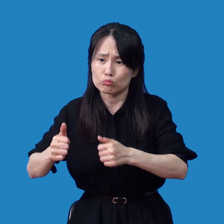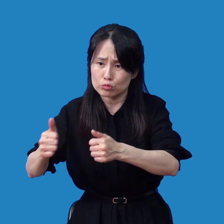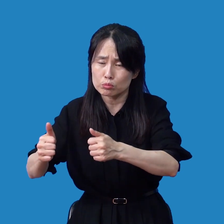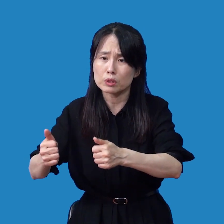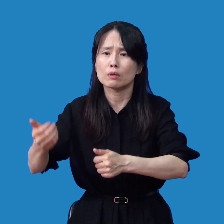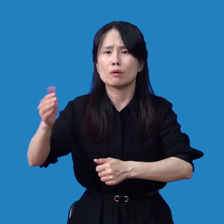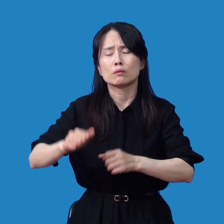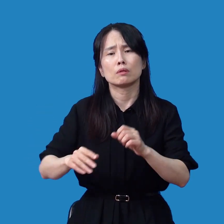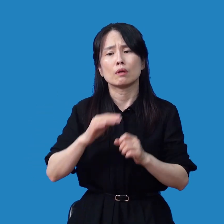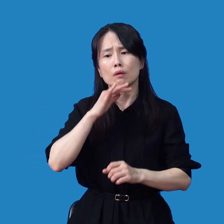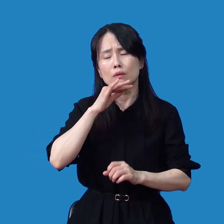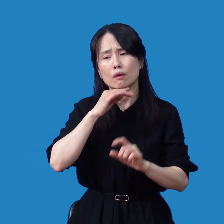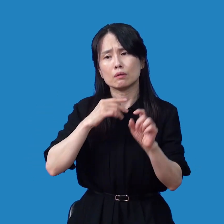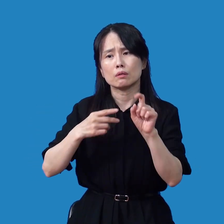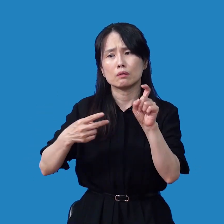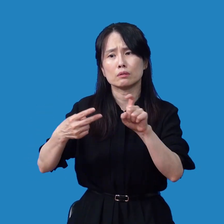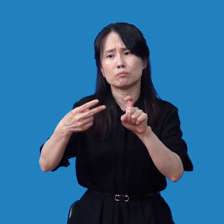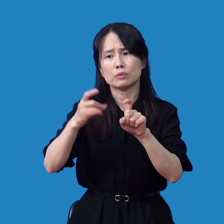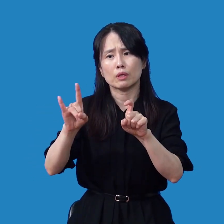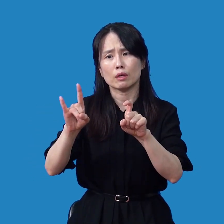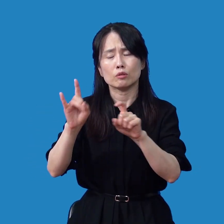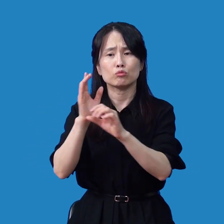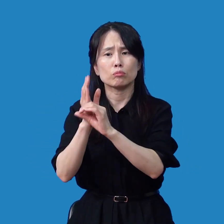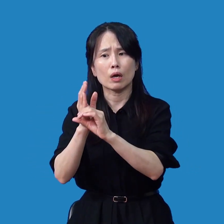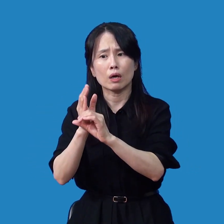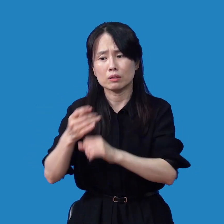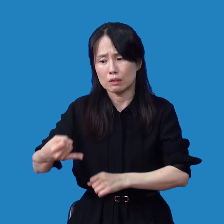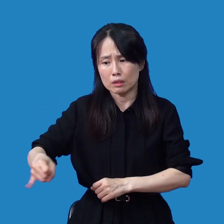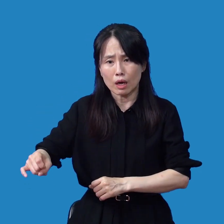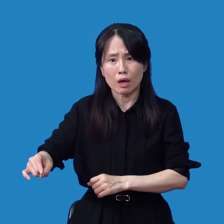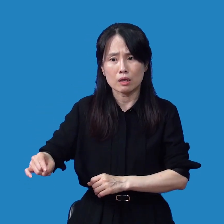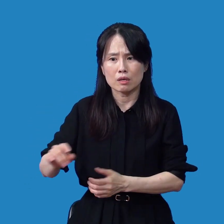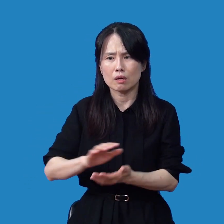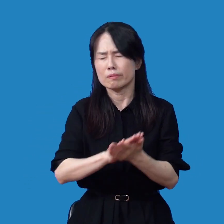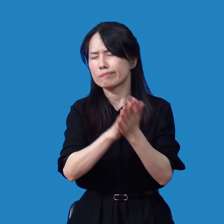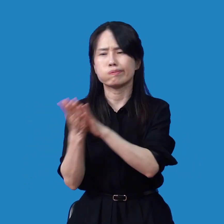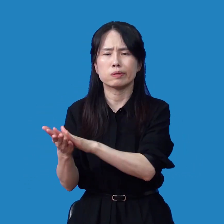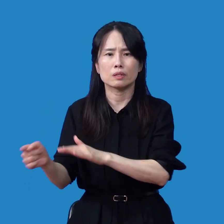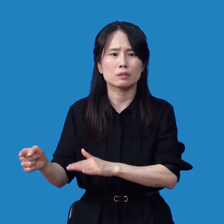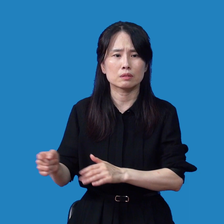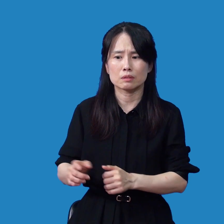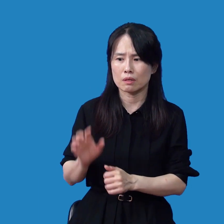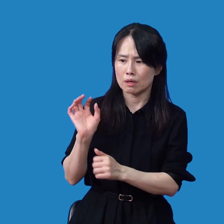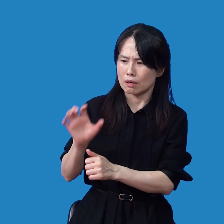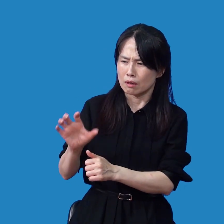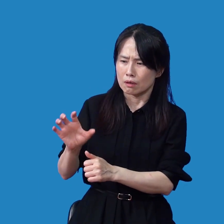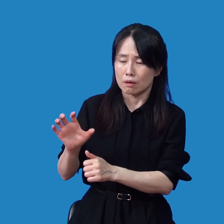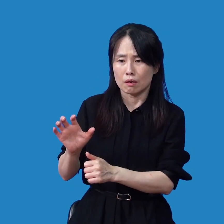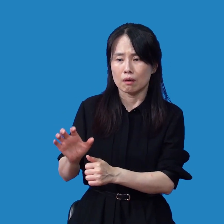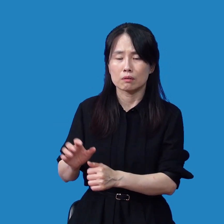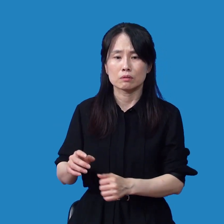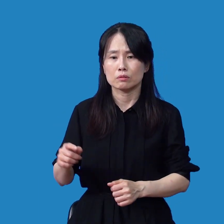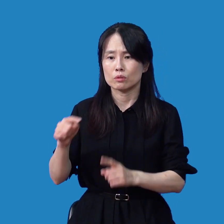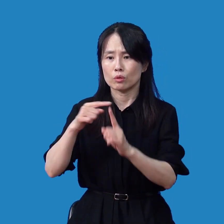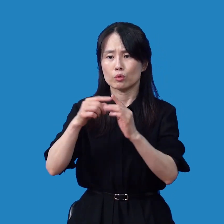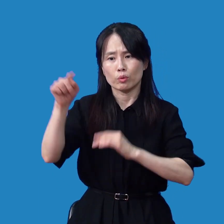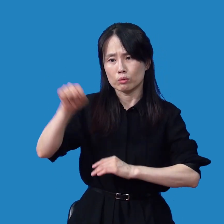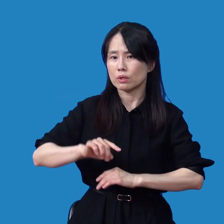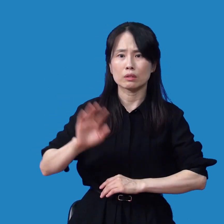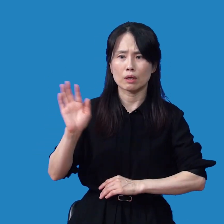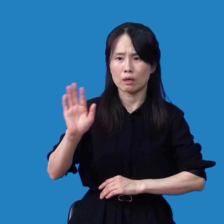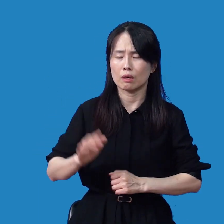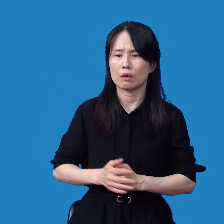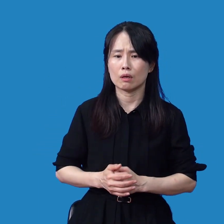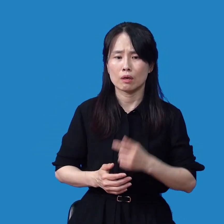한 중반 접어들면서 딸아이가 변했습니다. 아무리 야단을 쳐도 교회 잘 가지도 않고, 그리고